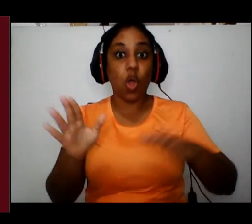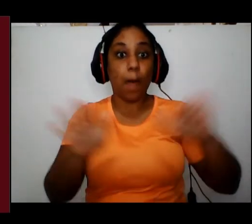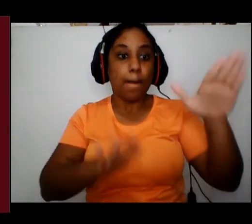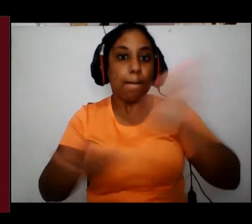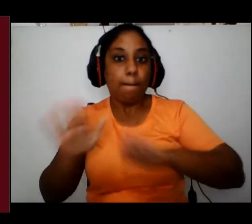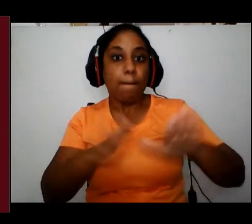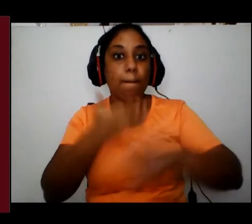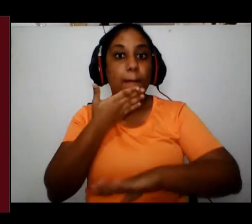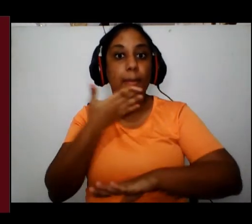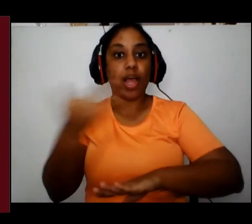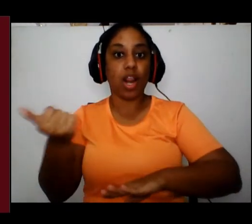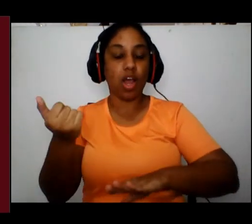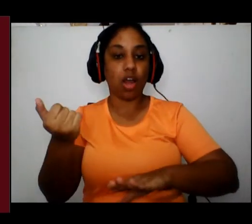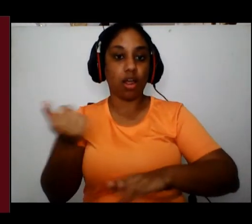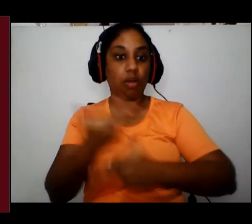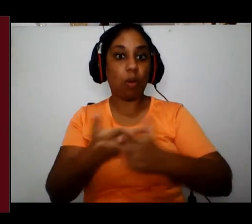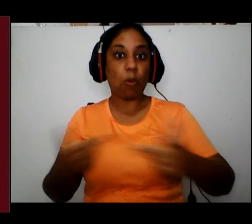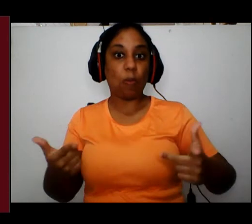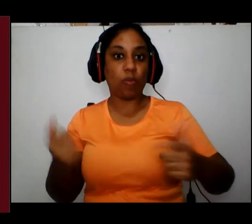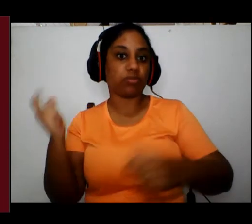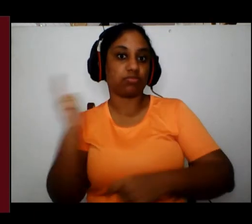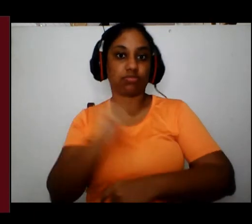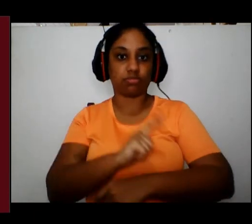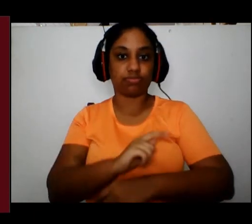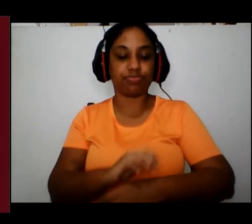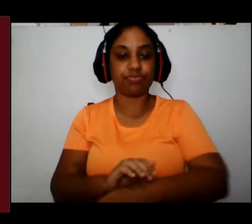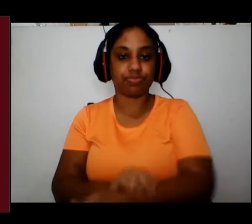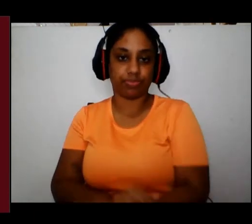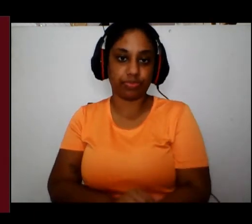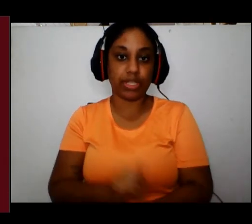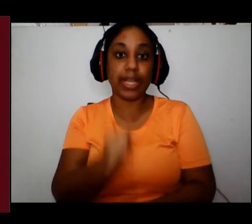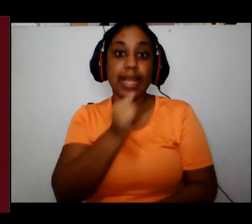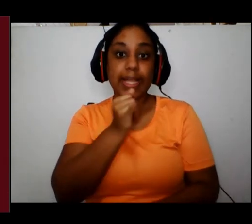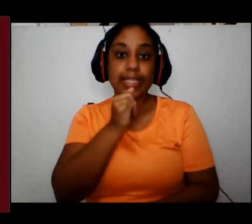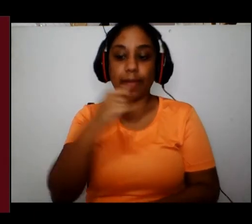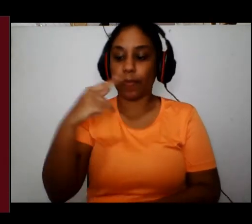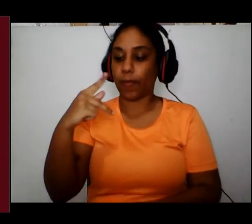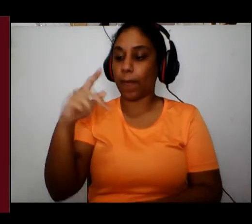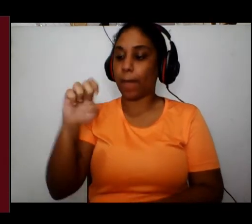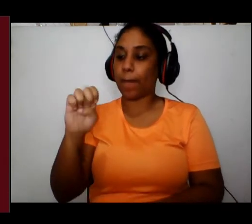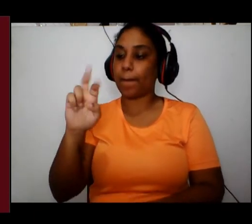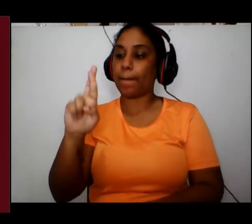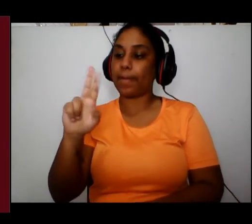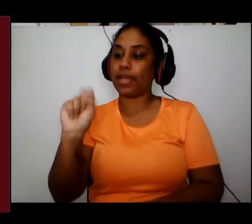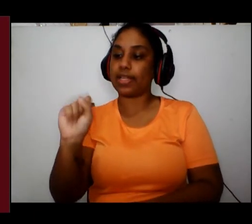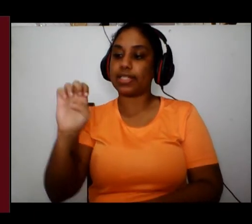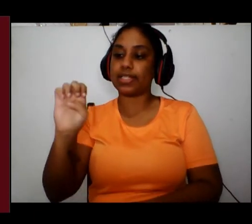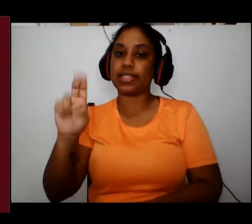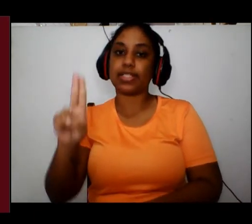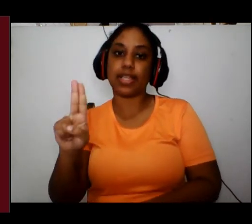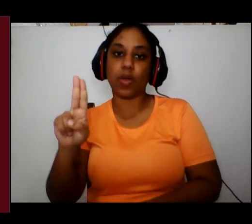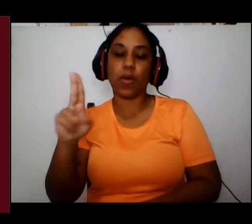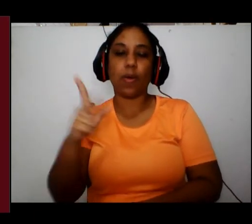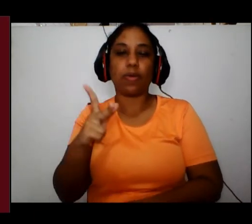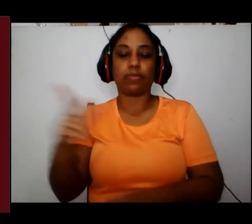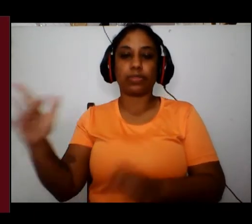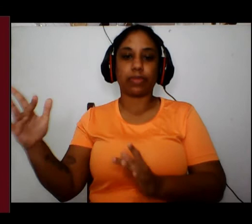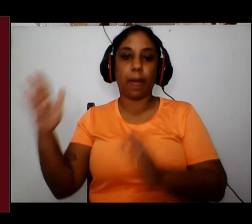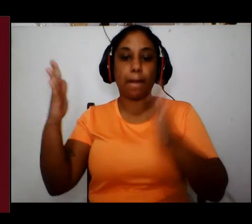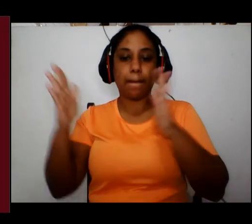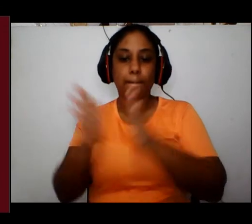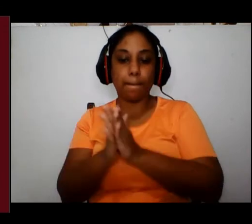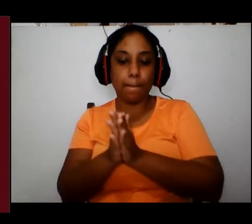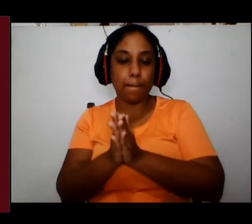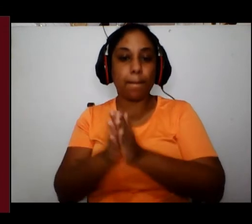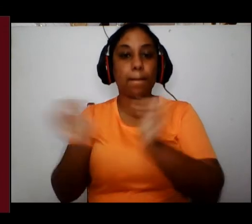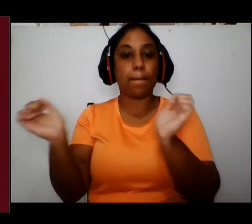conseguiu amenizar uma determinada situação, enfim. É um exemplo a história de Perseu. Perseu é um